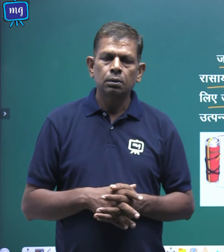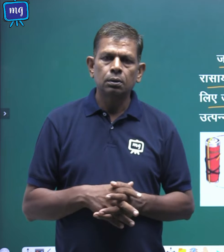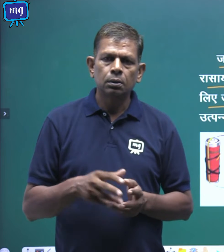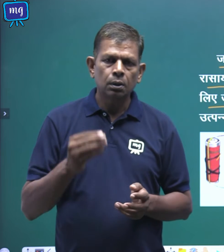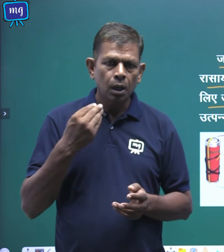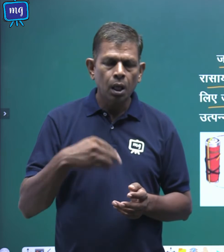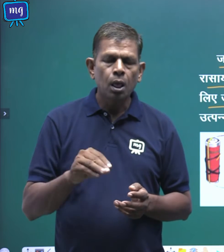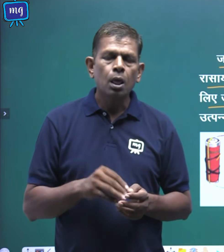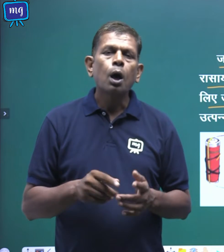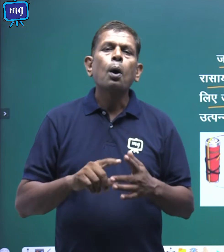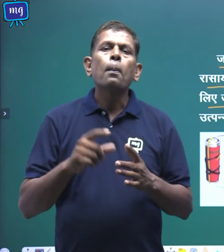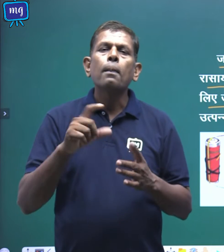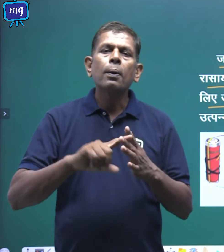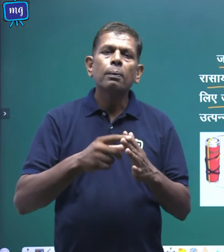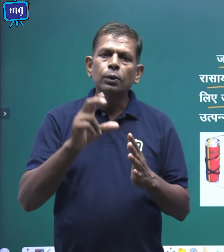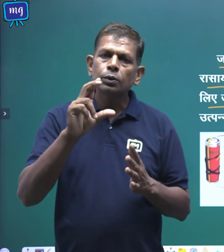तब विद्युत सेल